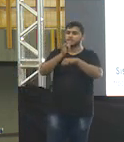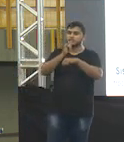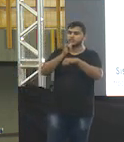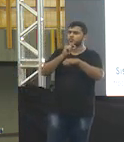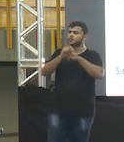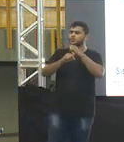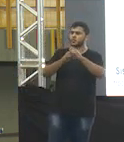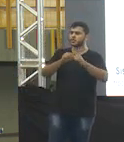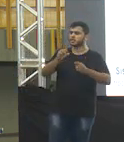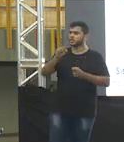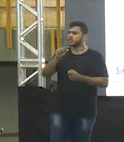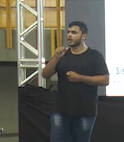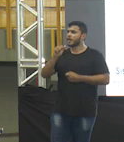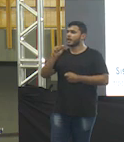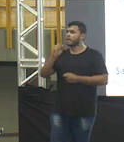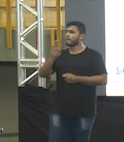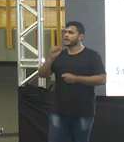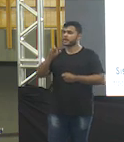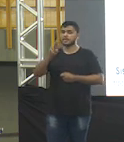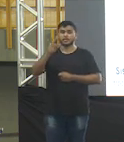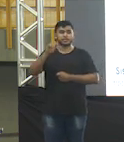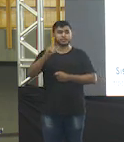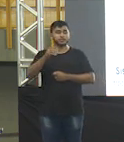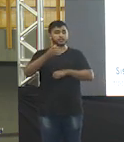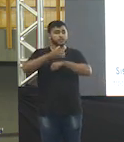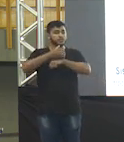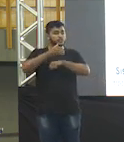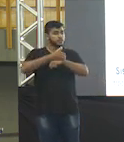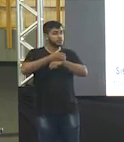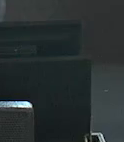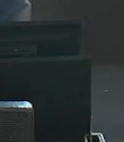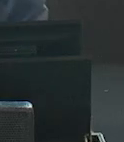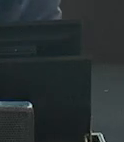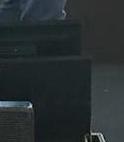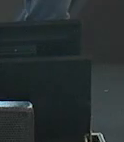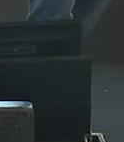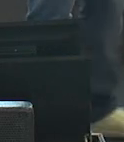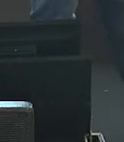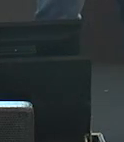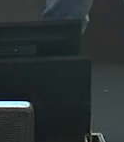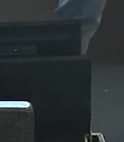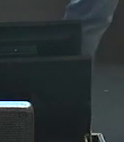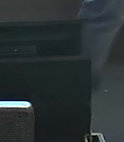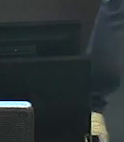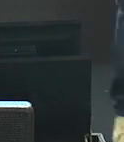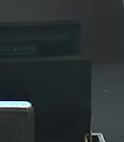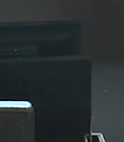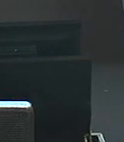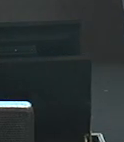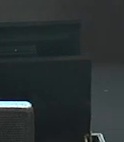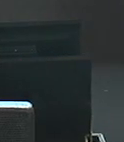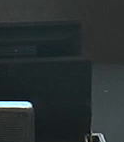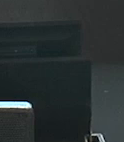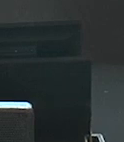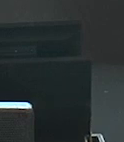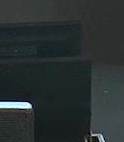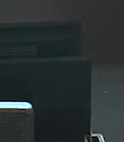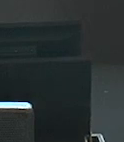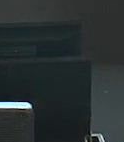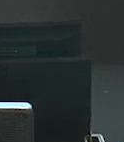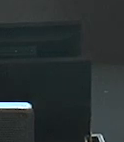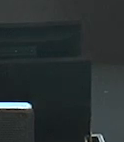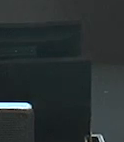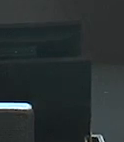um copo com água. Então, nesse copo com água, o que a gente pode ter? Podemos ter troca de massa e podemos ter troca